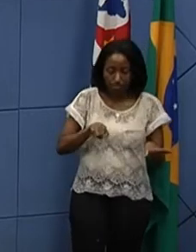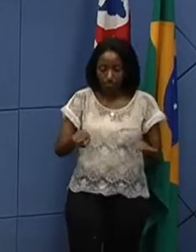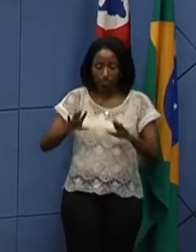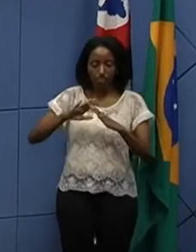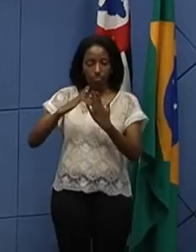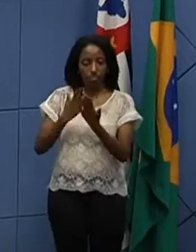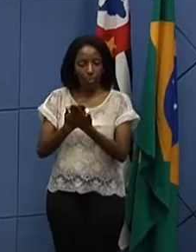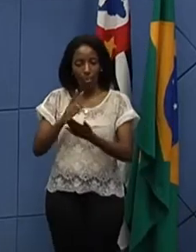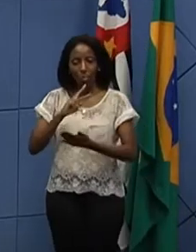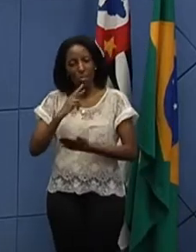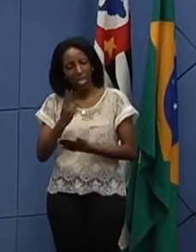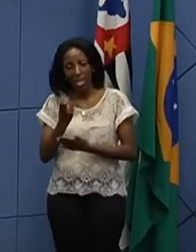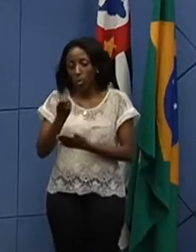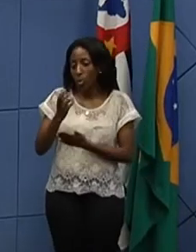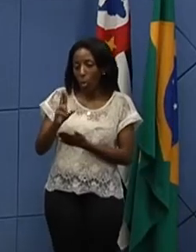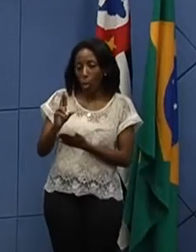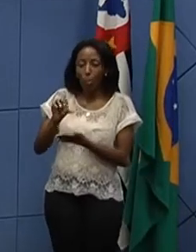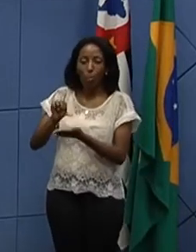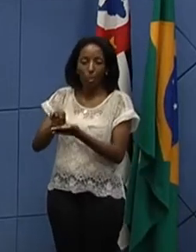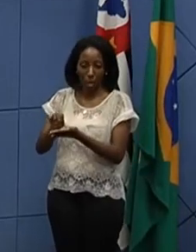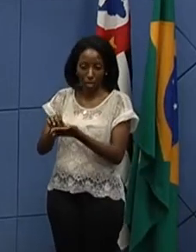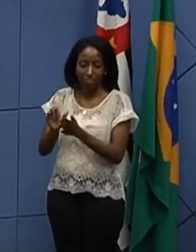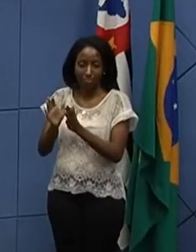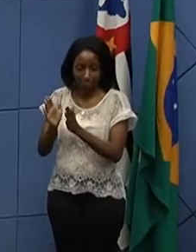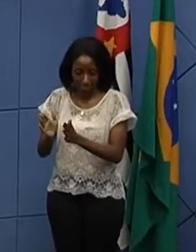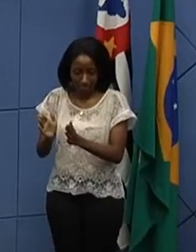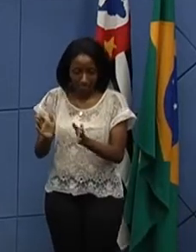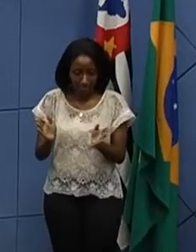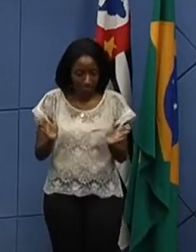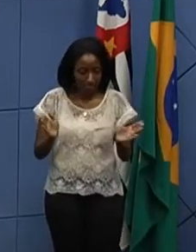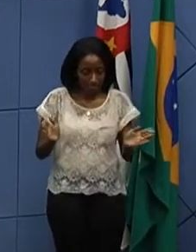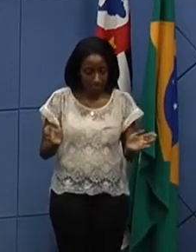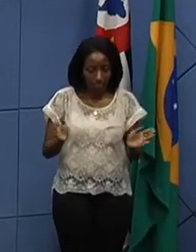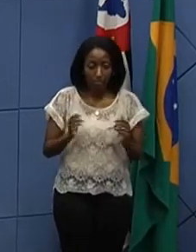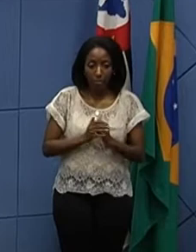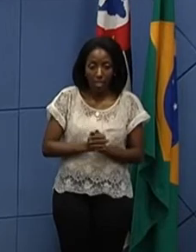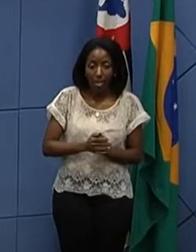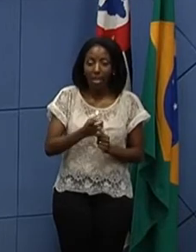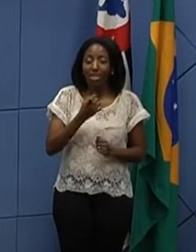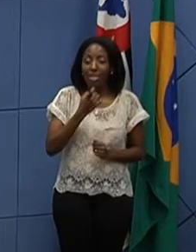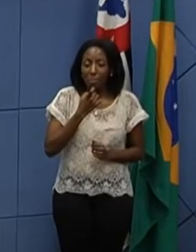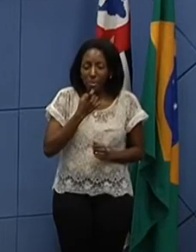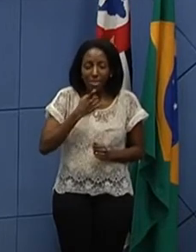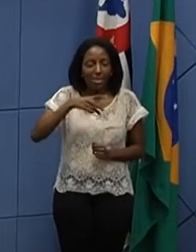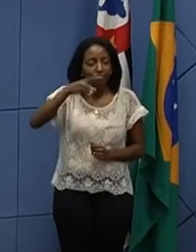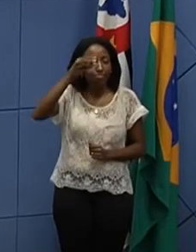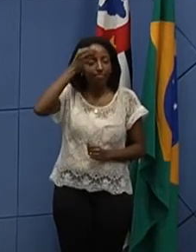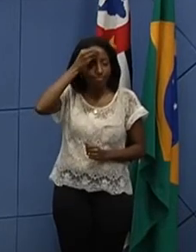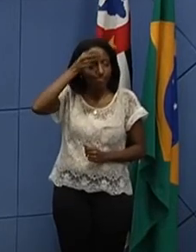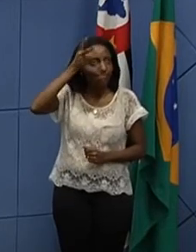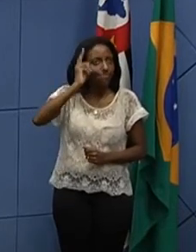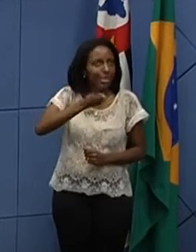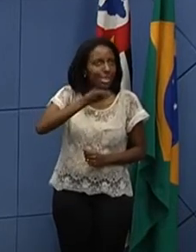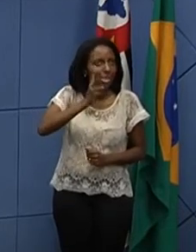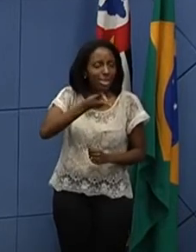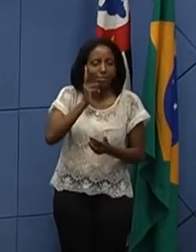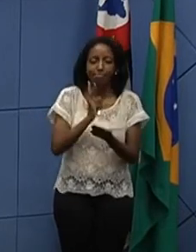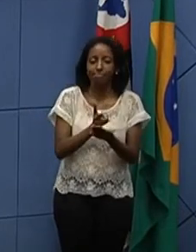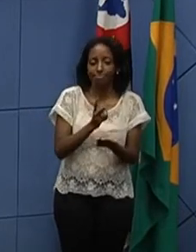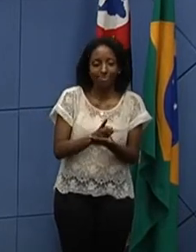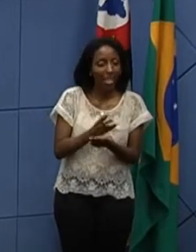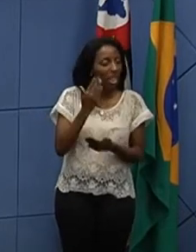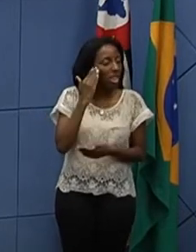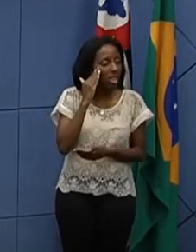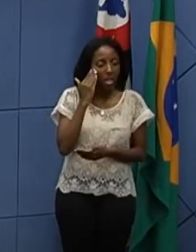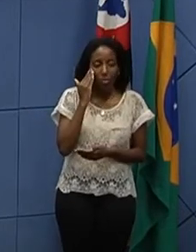bilíngues ou escolas polos. Então, a situação de Campinas é uma situação muito citada, como uma situação que não entende o que